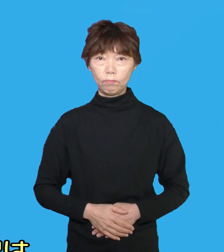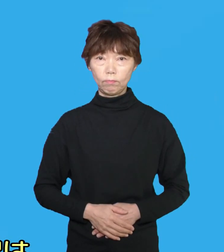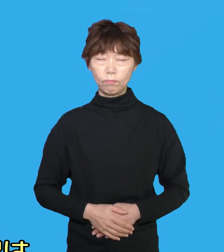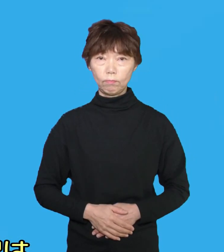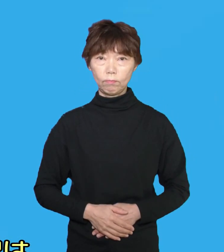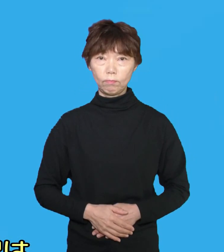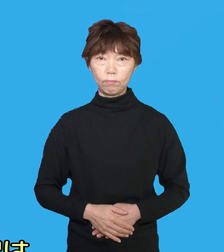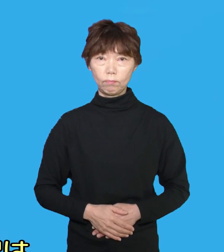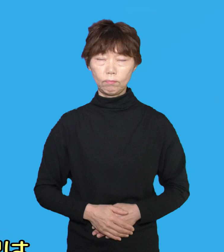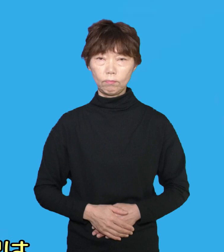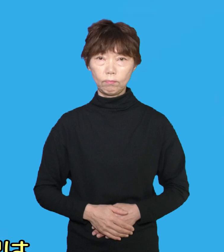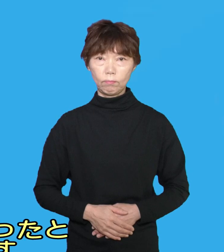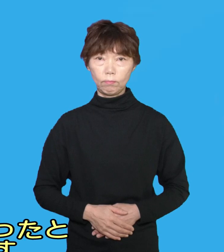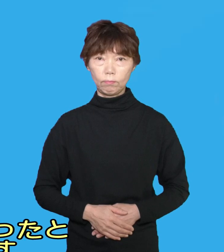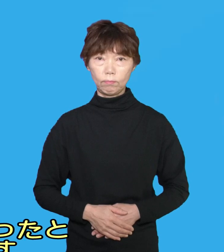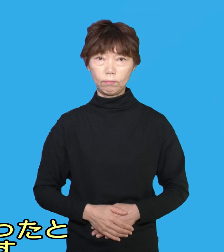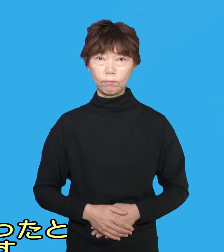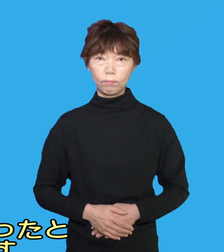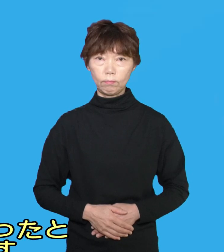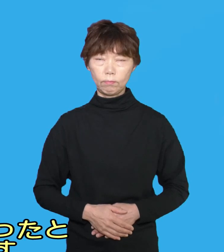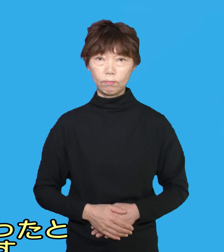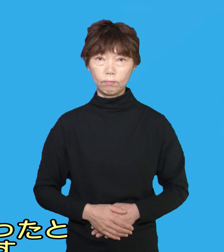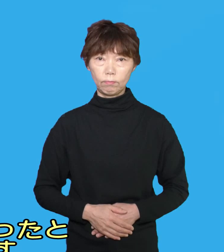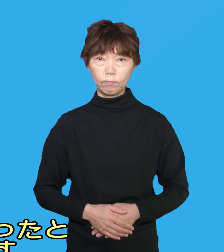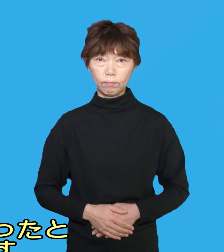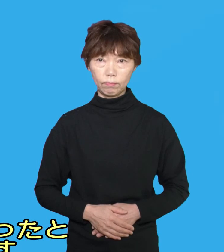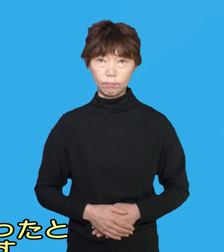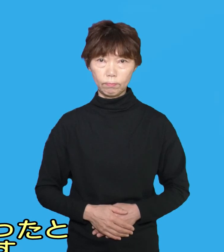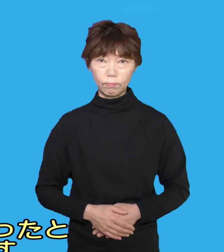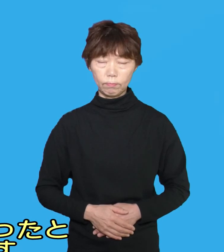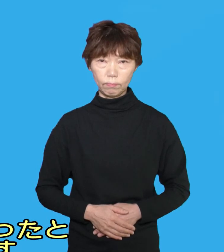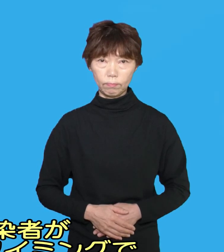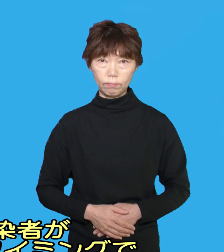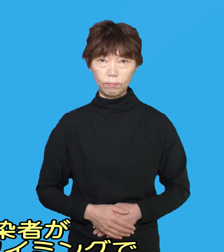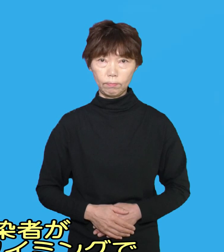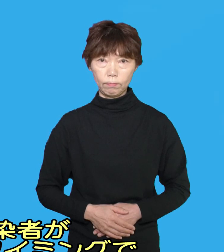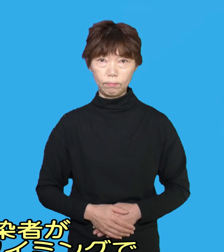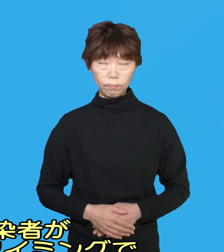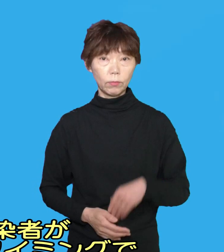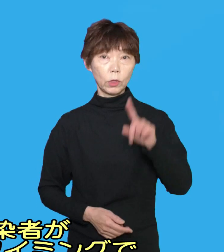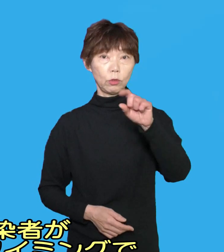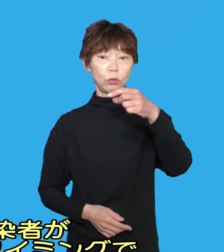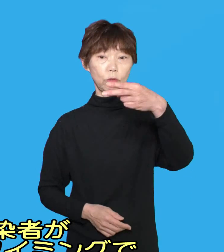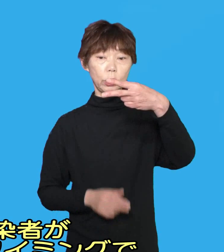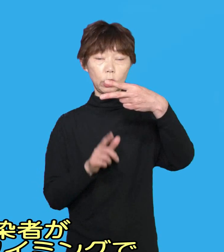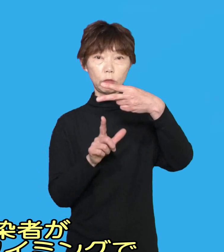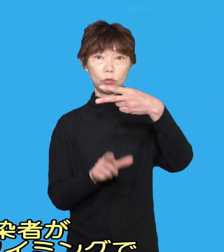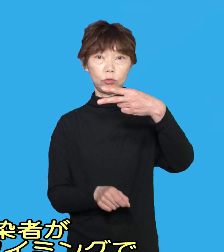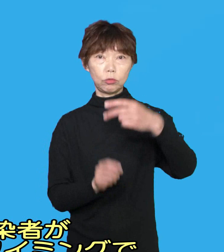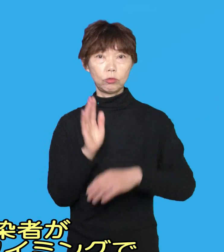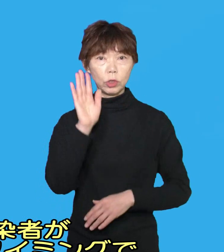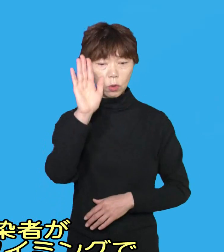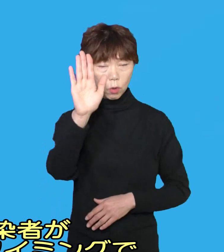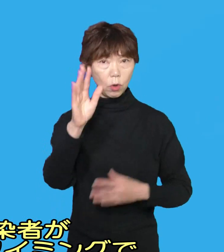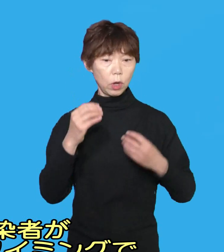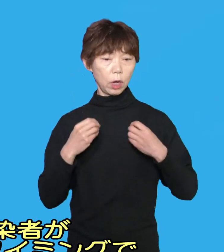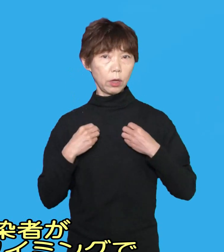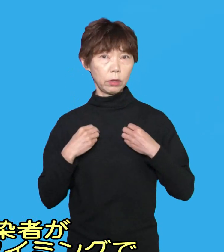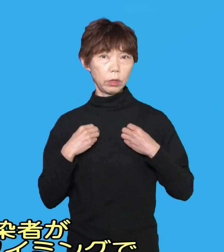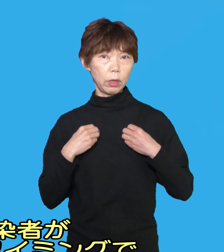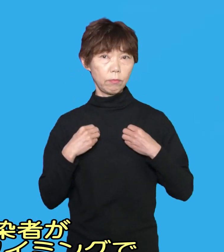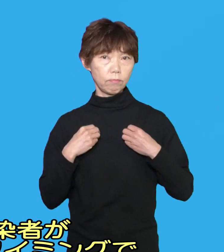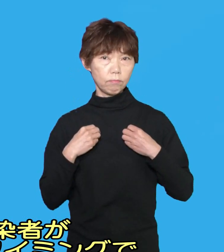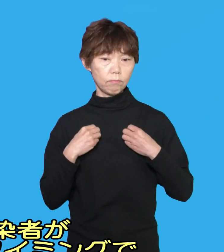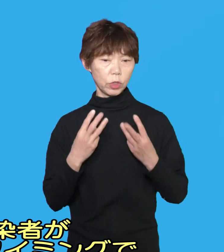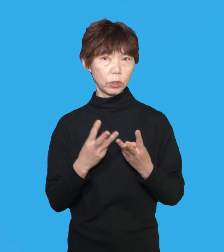あの発生していなかったというふうに認識をしております。で12月以降やはりあの感染者がぐぐっと増えてきた